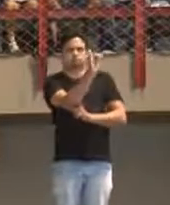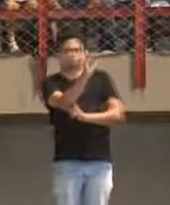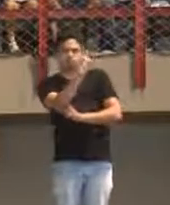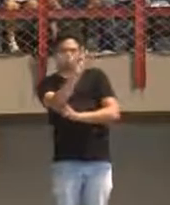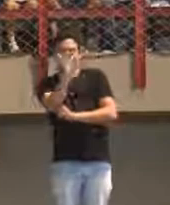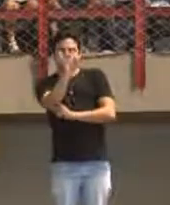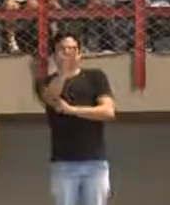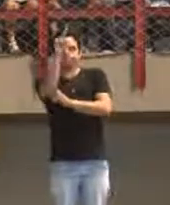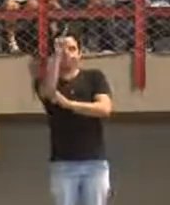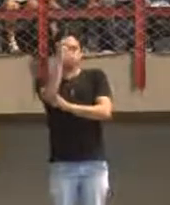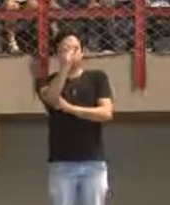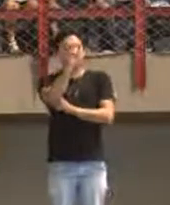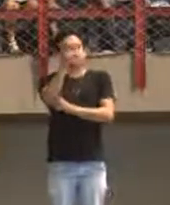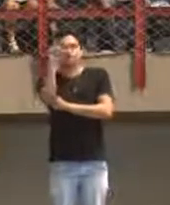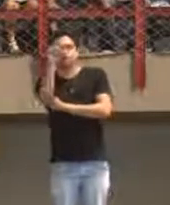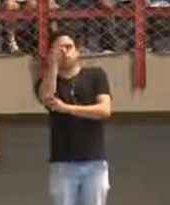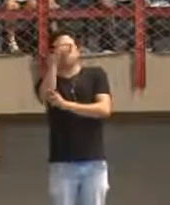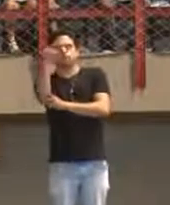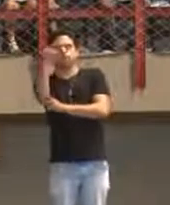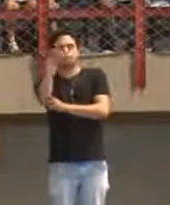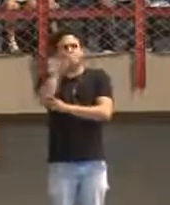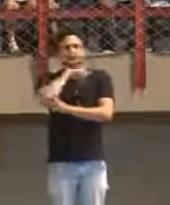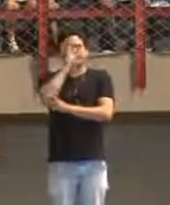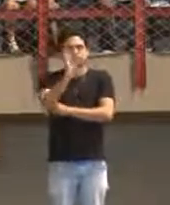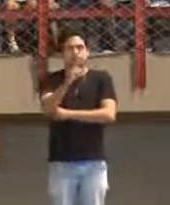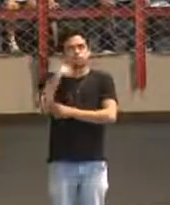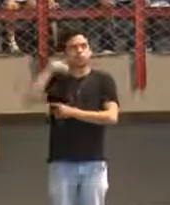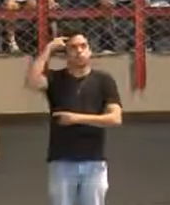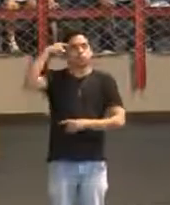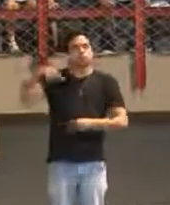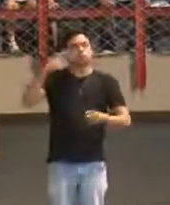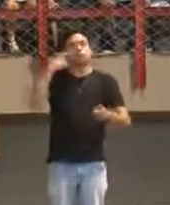à acentuação? Não tenho certeza, o que é que eu faço?